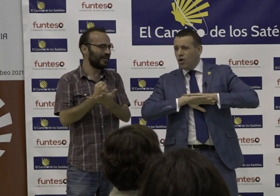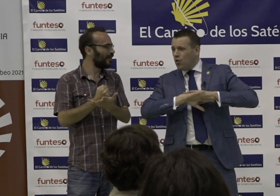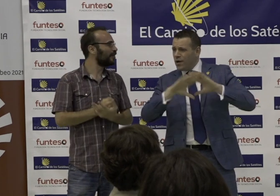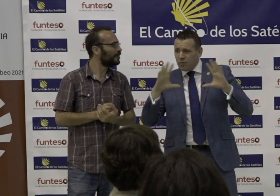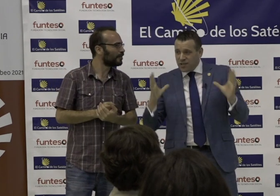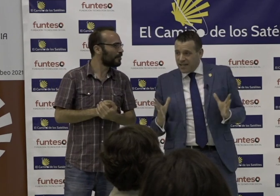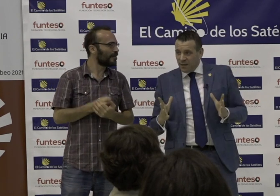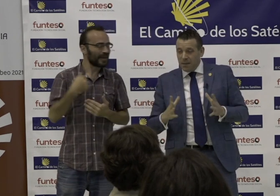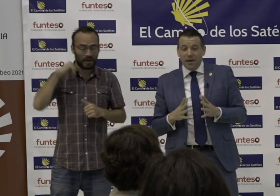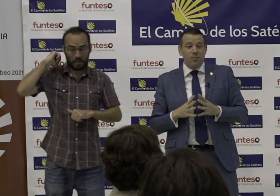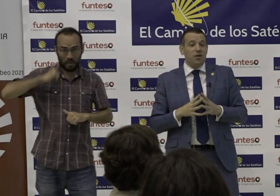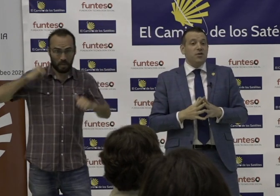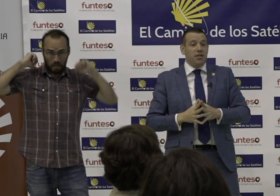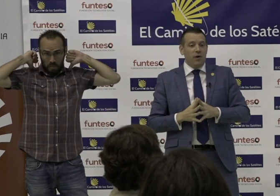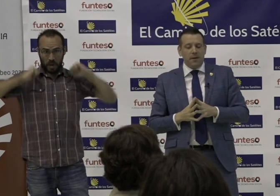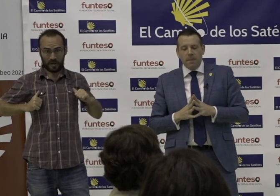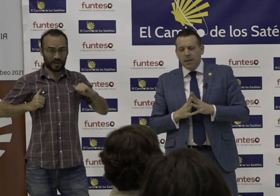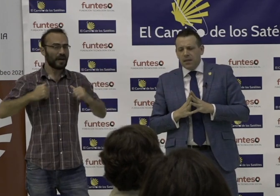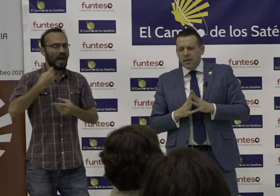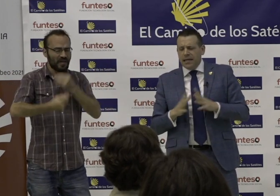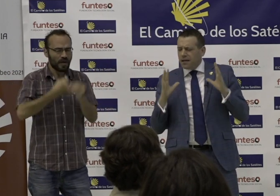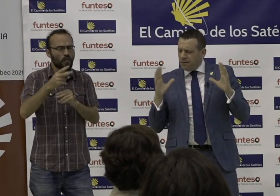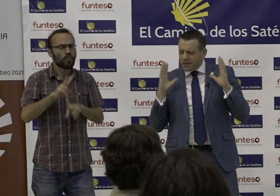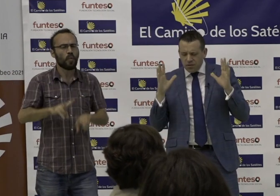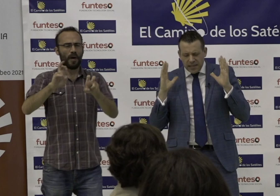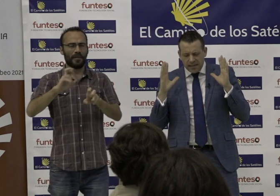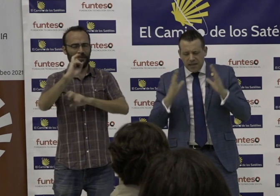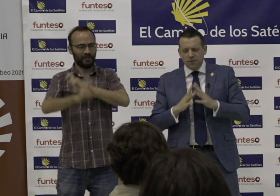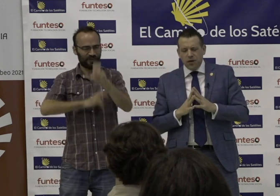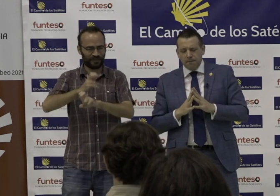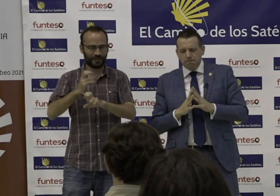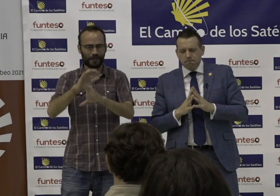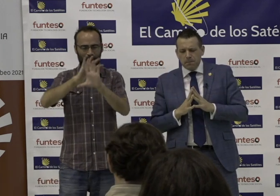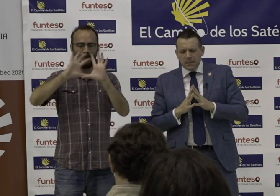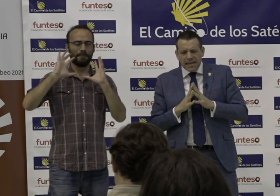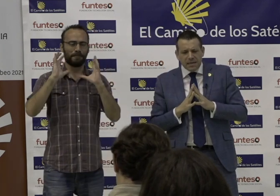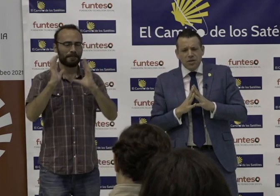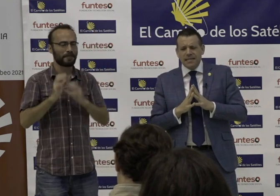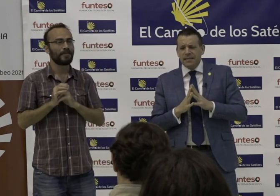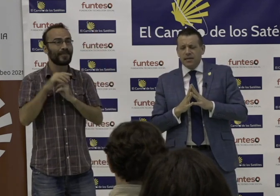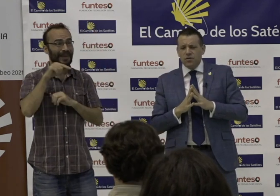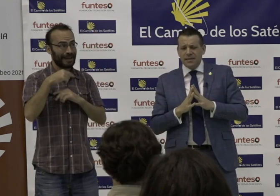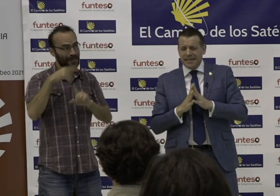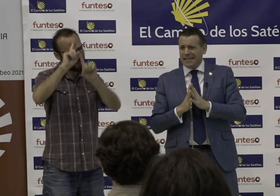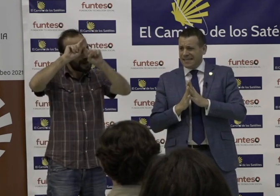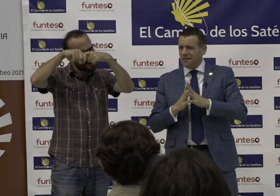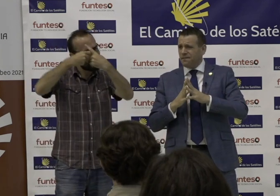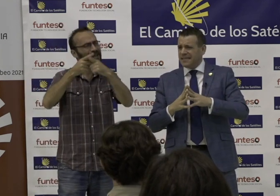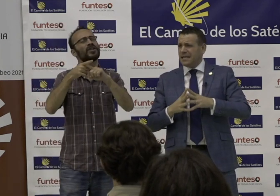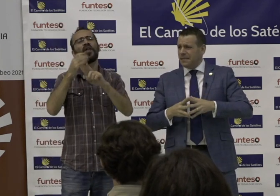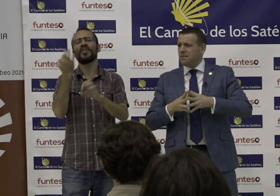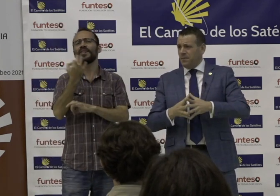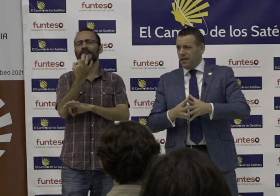hice una mochila para poder continuar. Y la reflexión de ese día fue, el Camino de Santiago tienes que